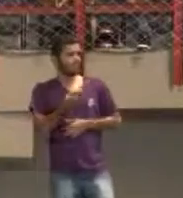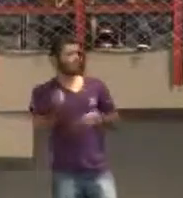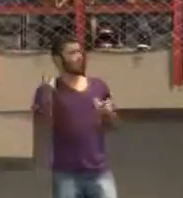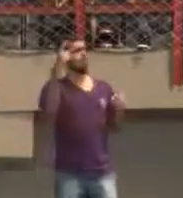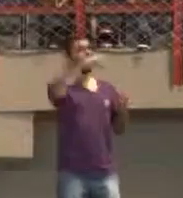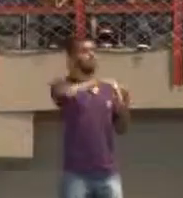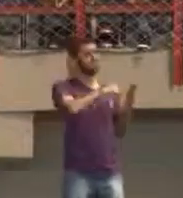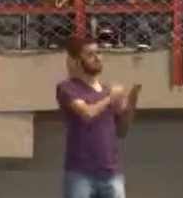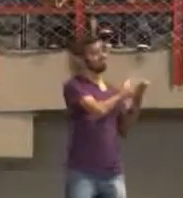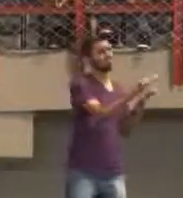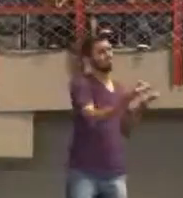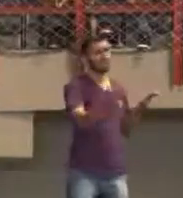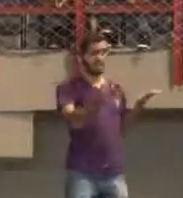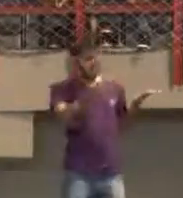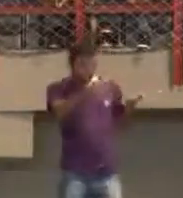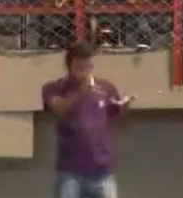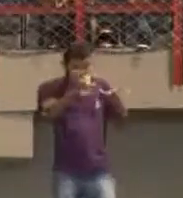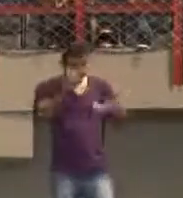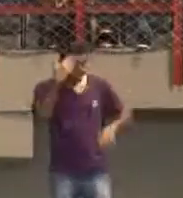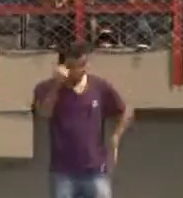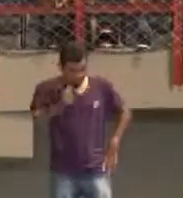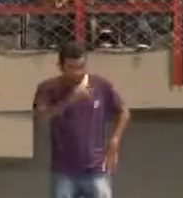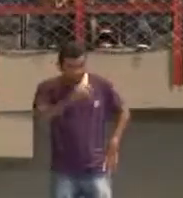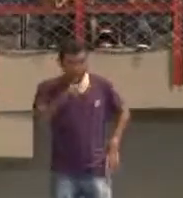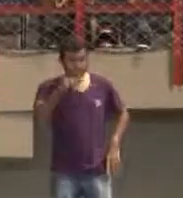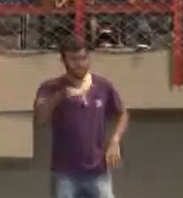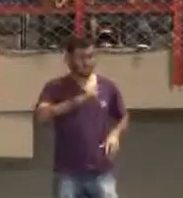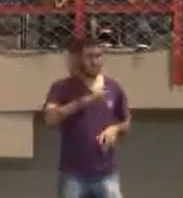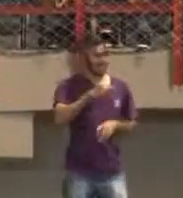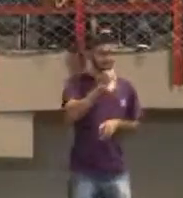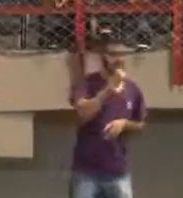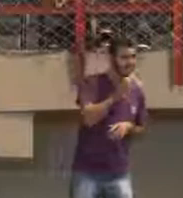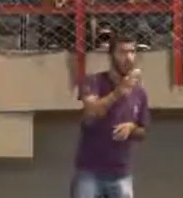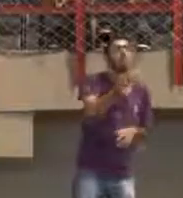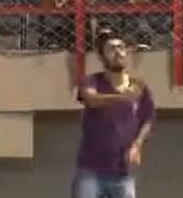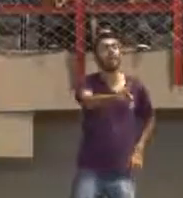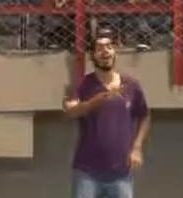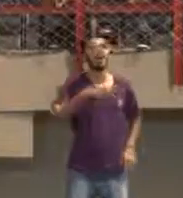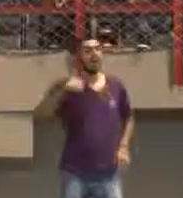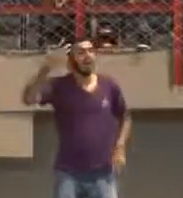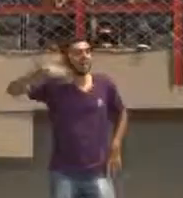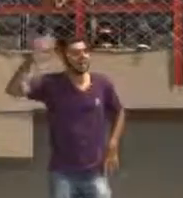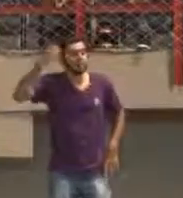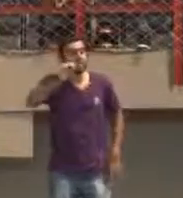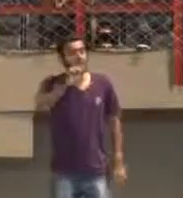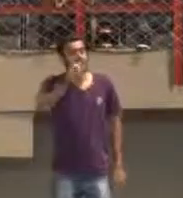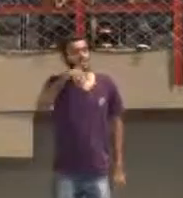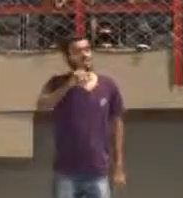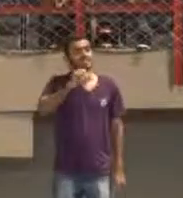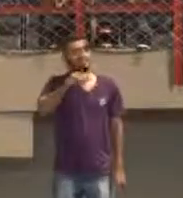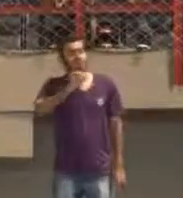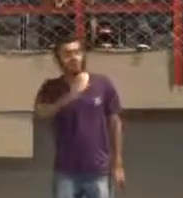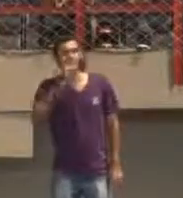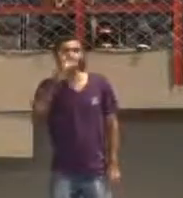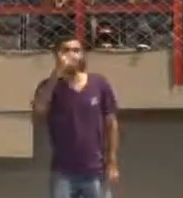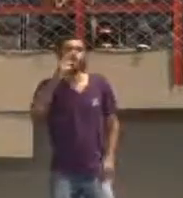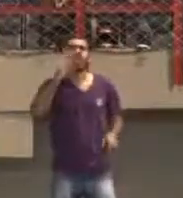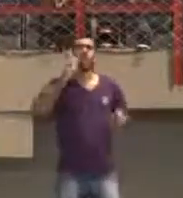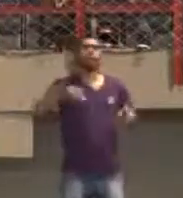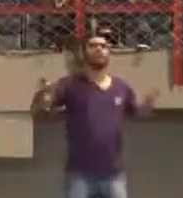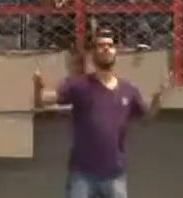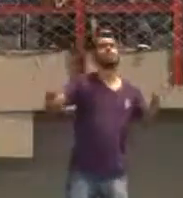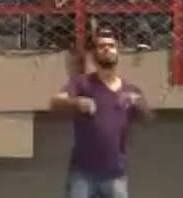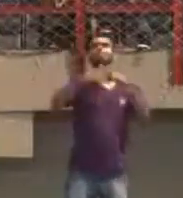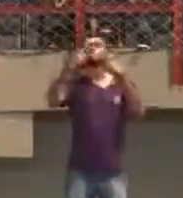triste mesmo ou não, você bote aquela música da Simone para tocar desde de manhãzinha. Então é